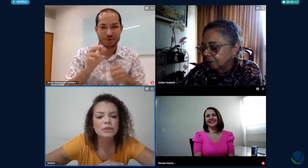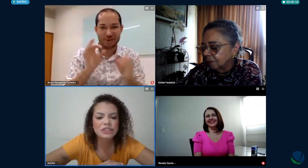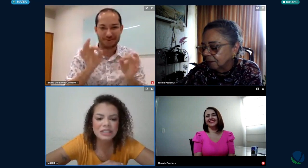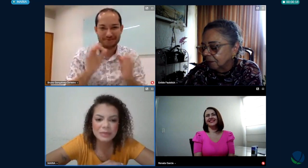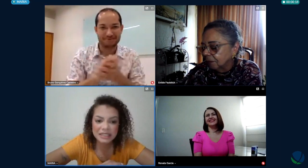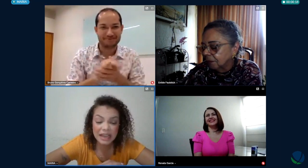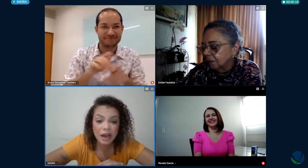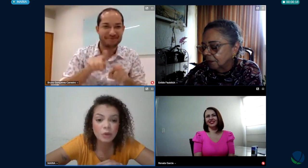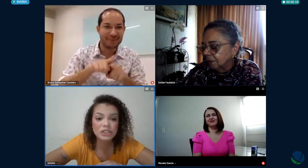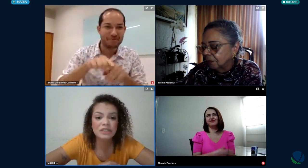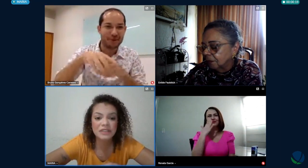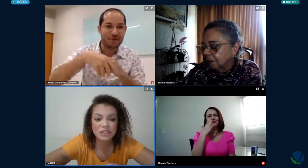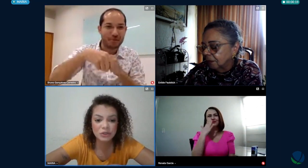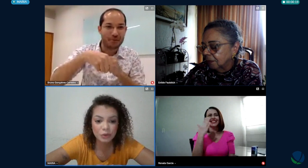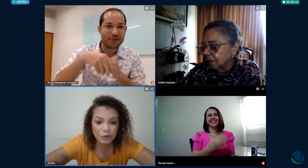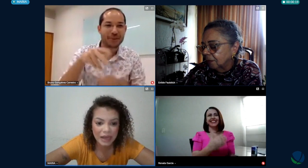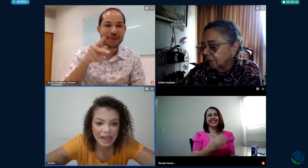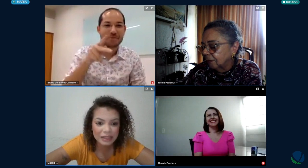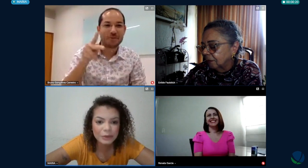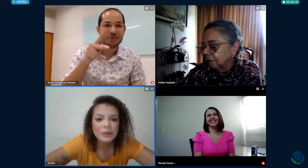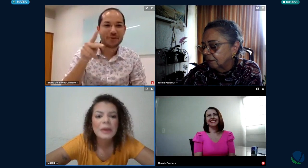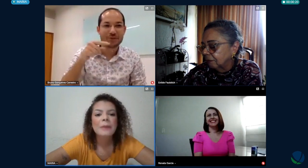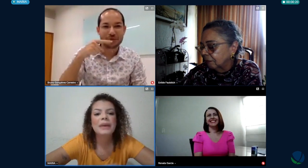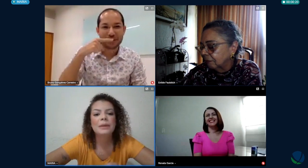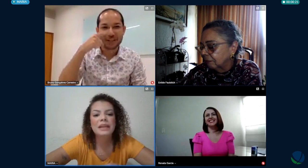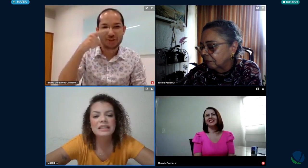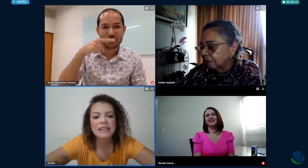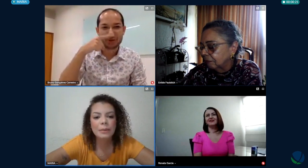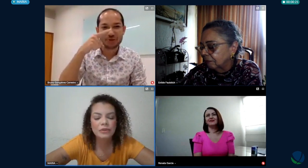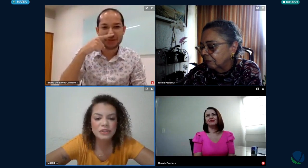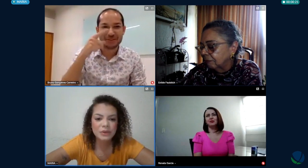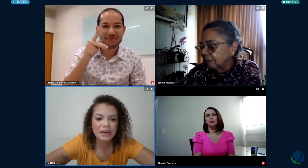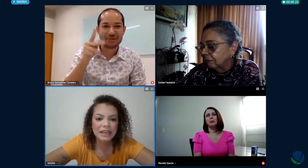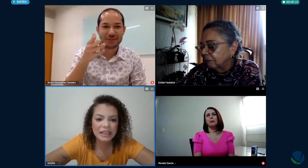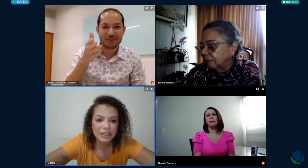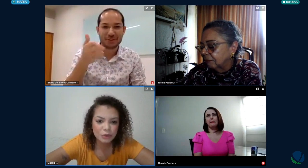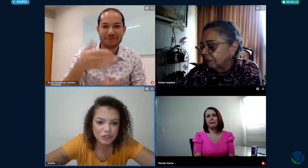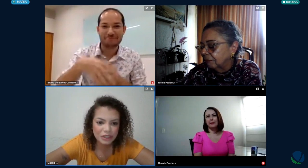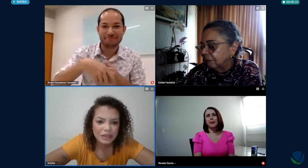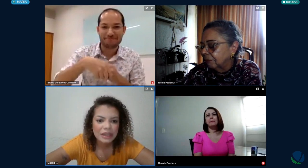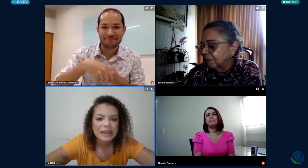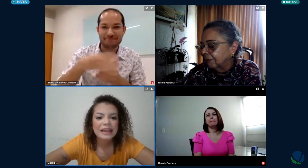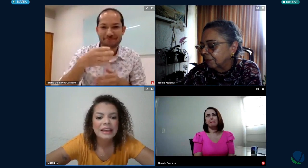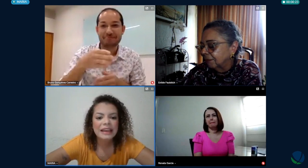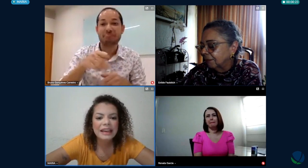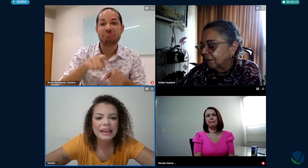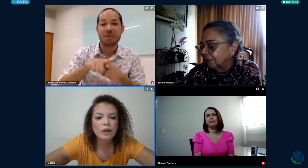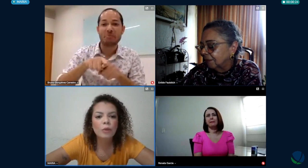Renata pelo dia especial de defesa de doutorado, parabenizar a professora Enilde,